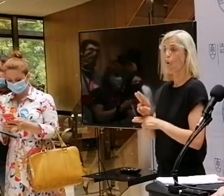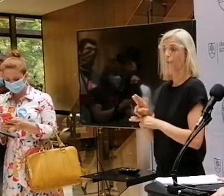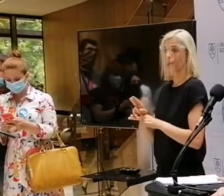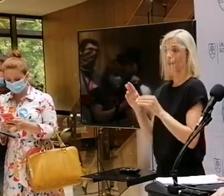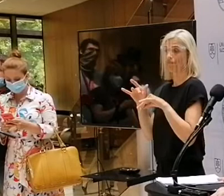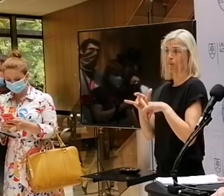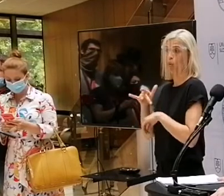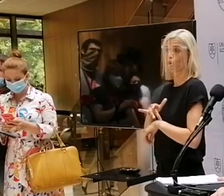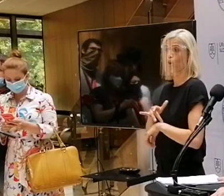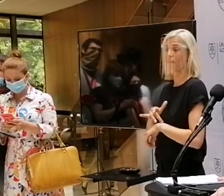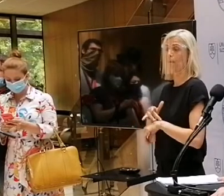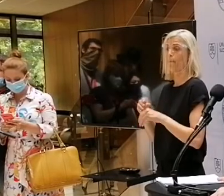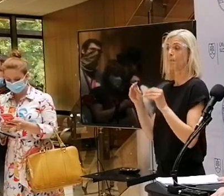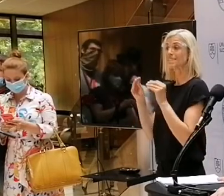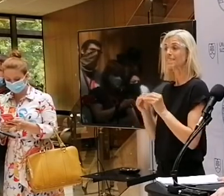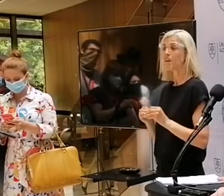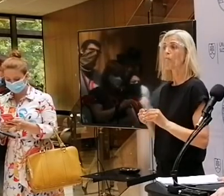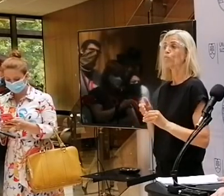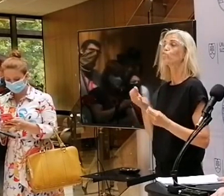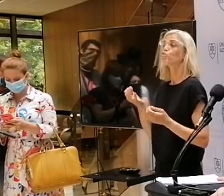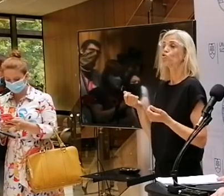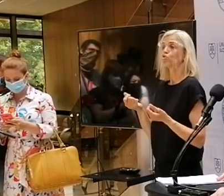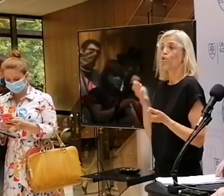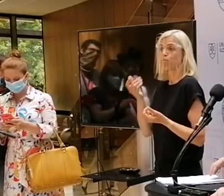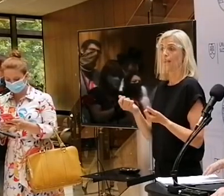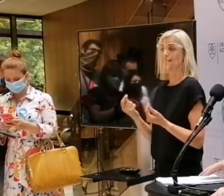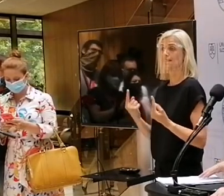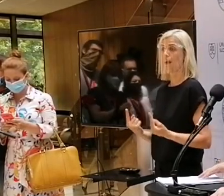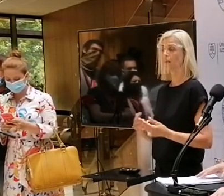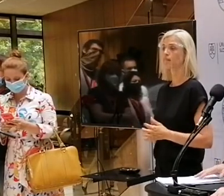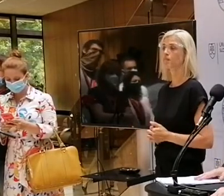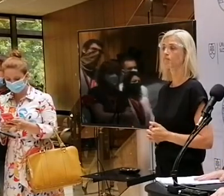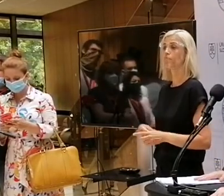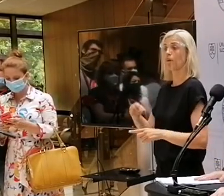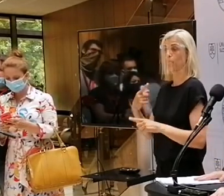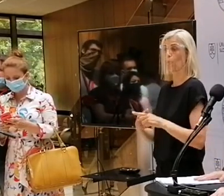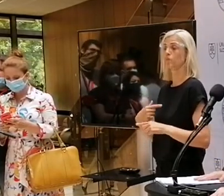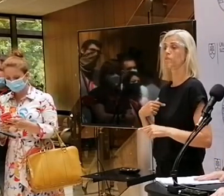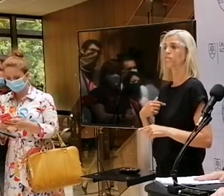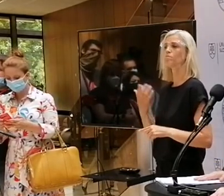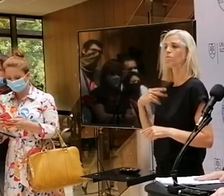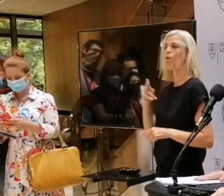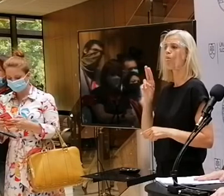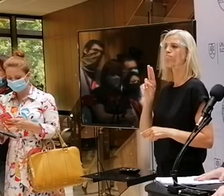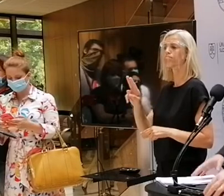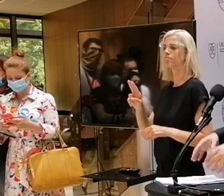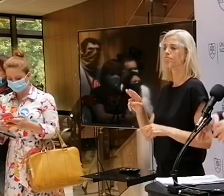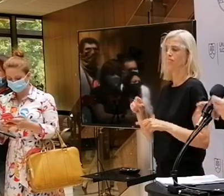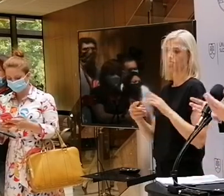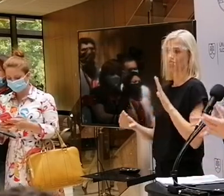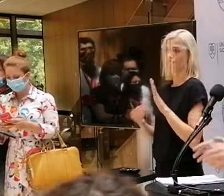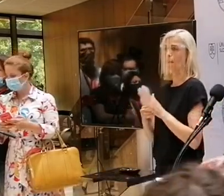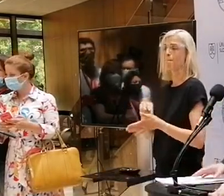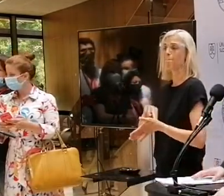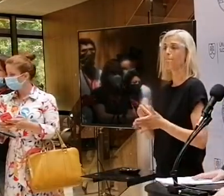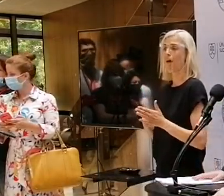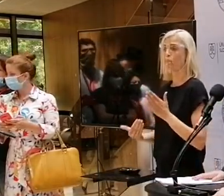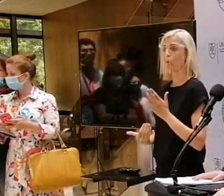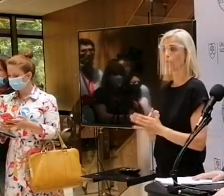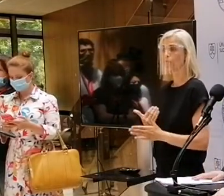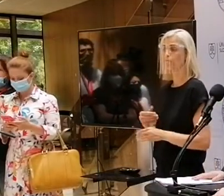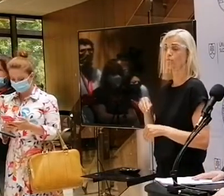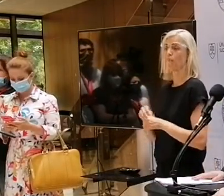systéme bude stať. A sme presvedčení, že aj to, čo sme sa zaviazali v pláne obnovy, čiže zlepšíme fungovanie